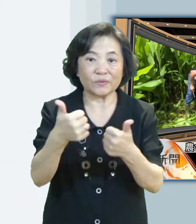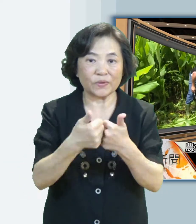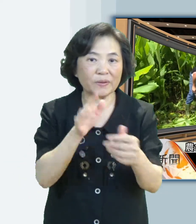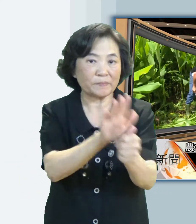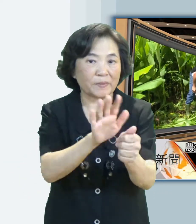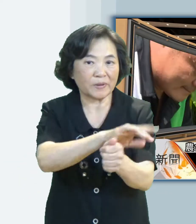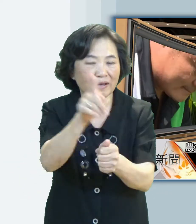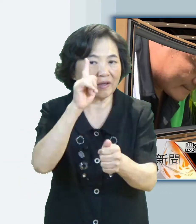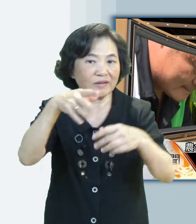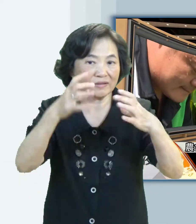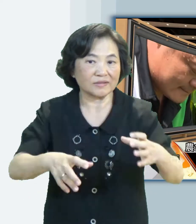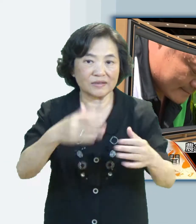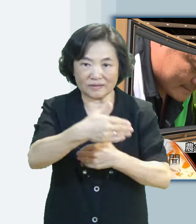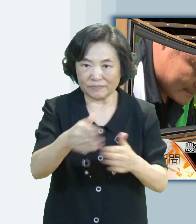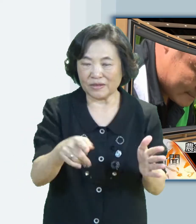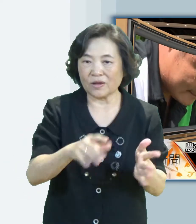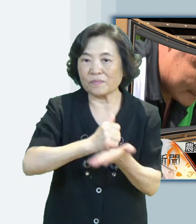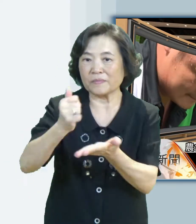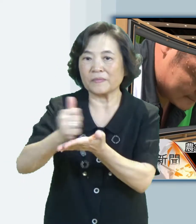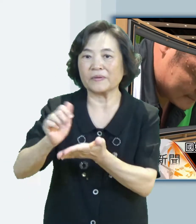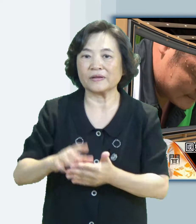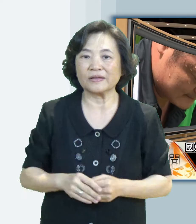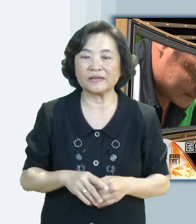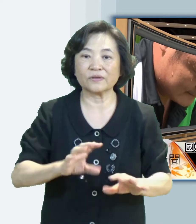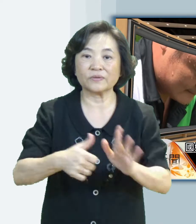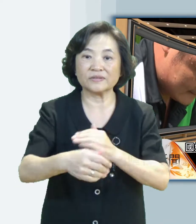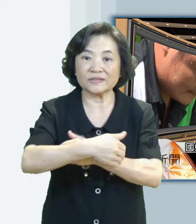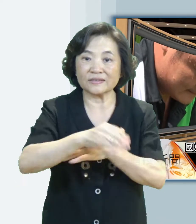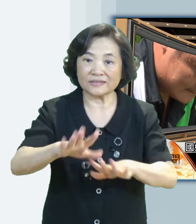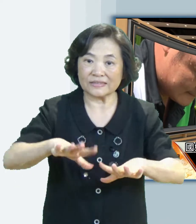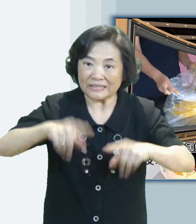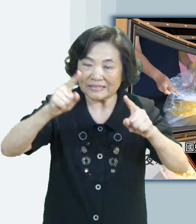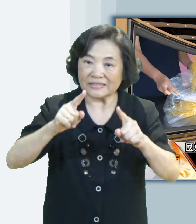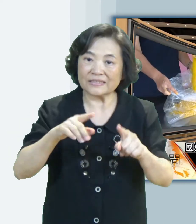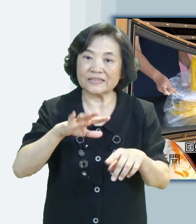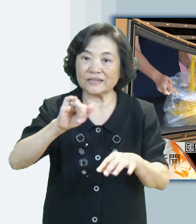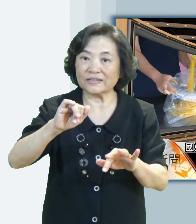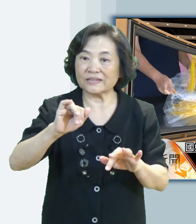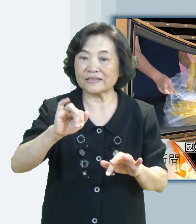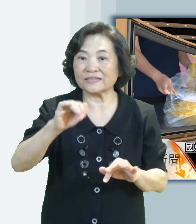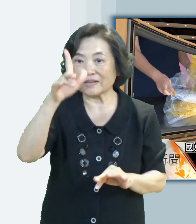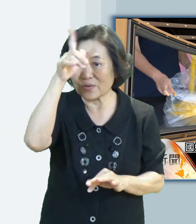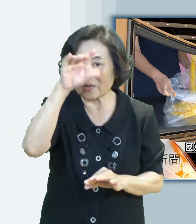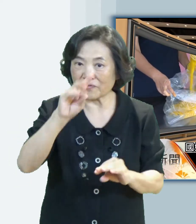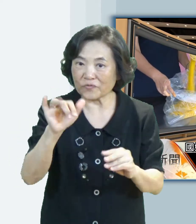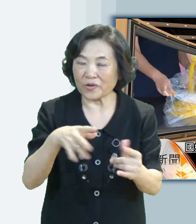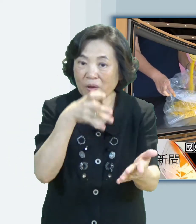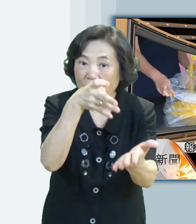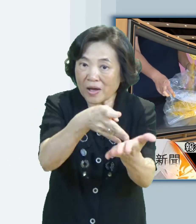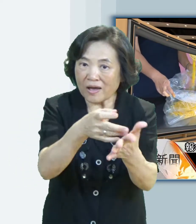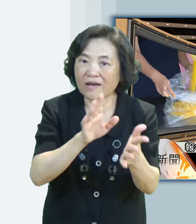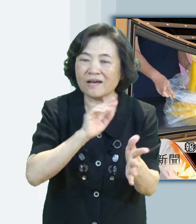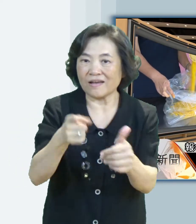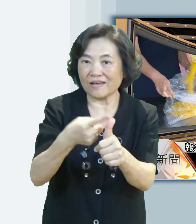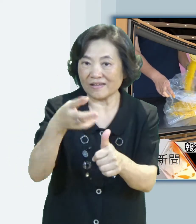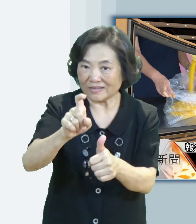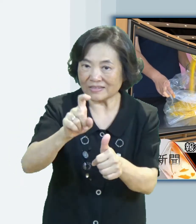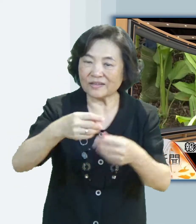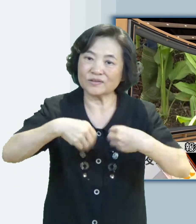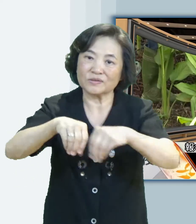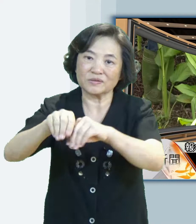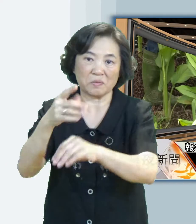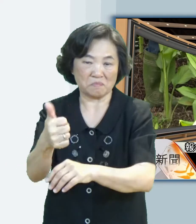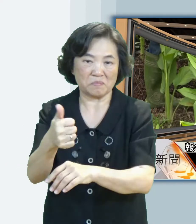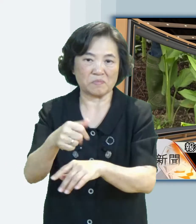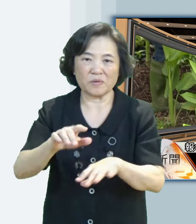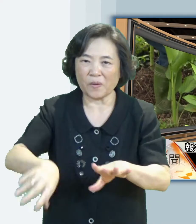会每户头农民成立三小班，桂新乡今年头一摆是提拨姜黄物，是报名参加南